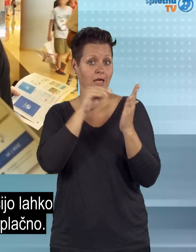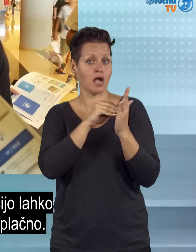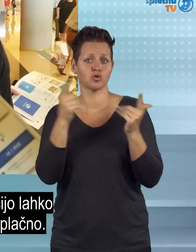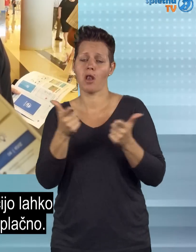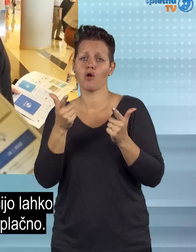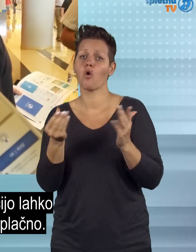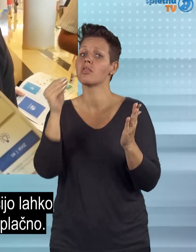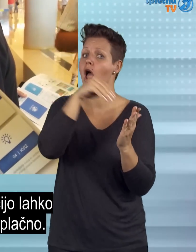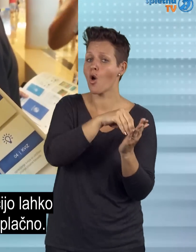brezplačno.